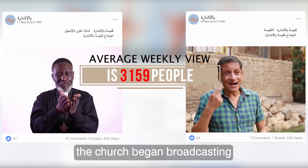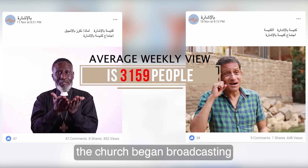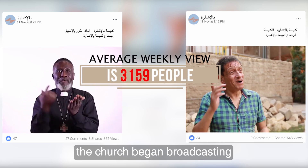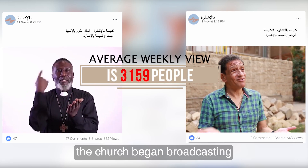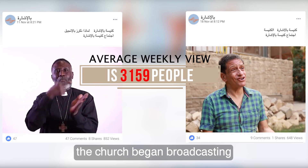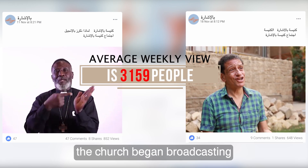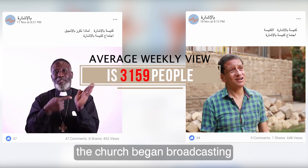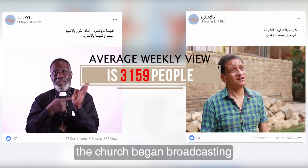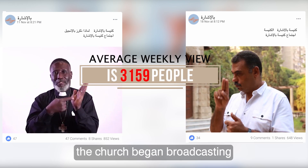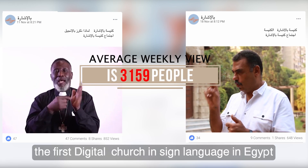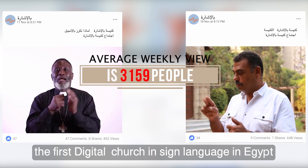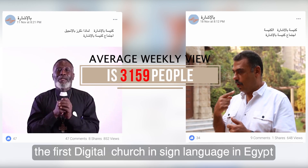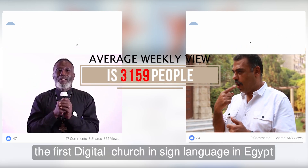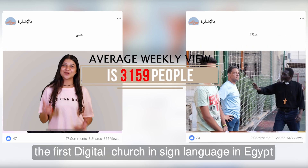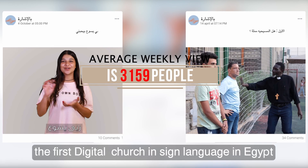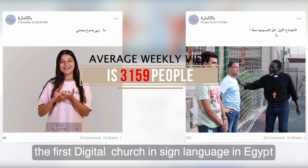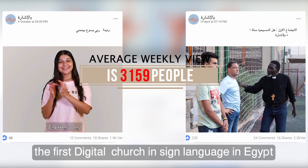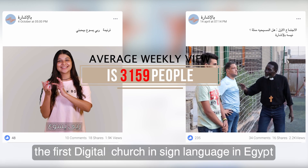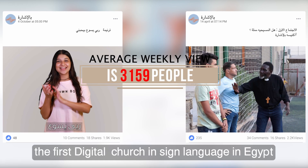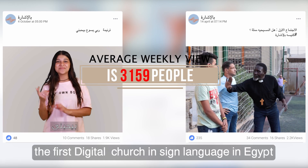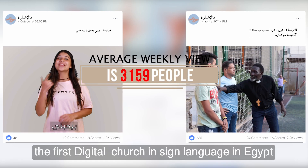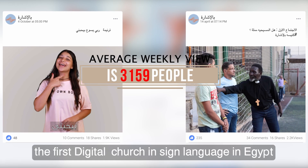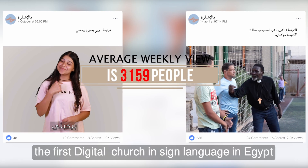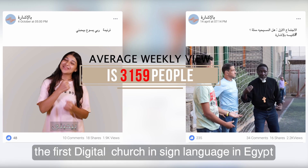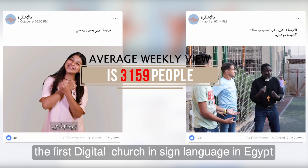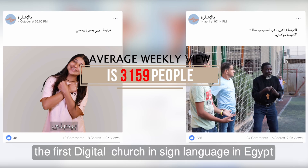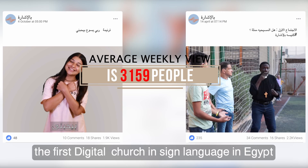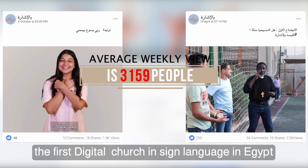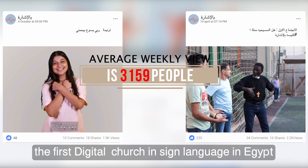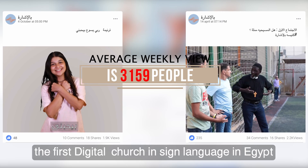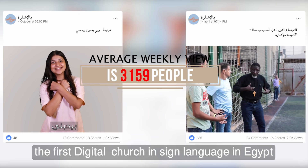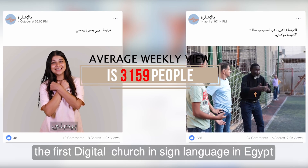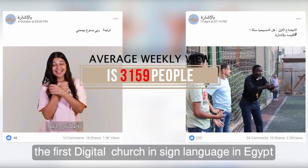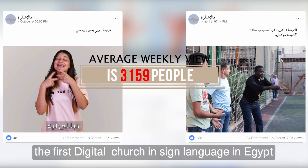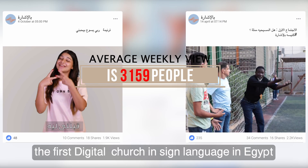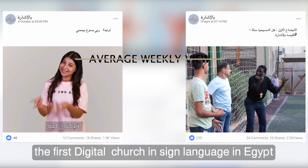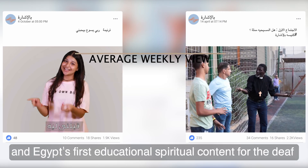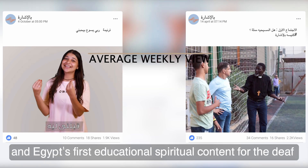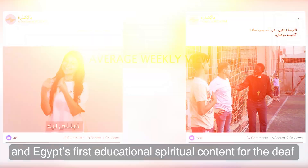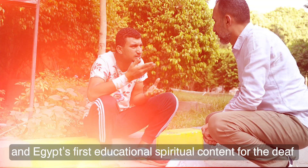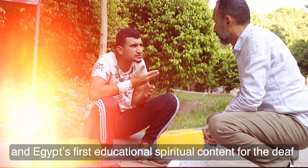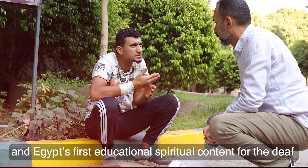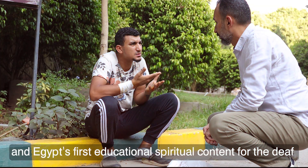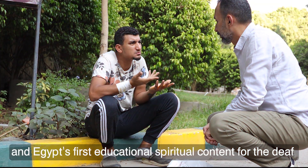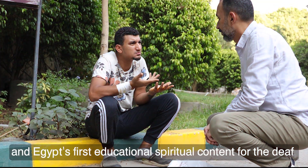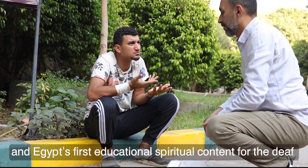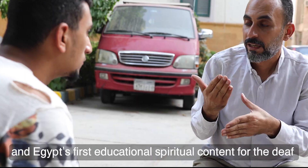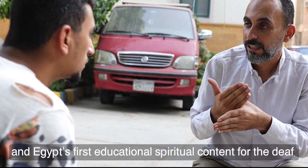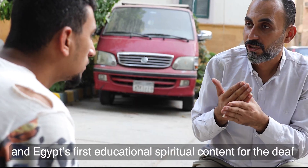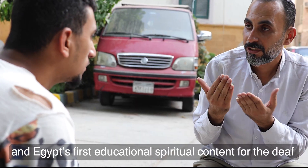الكنيسة في إذاعة أول كنيسة إلكترونية بلغة الإشارة في مصر وأول محتوى روحي تعليمي